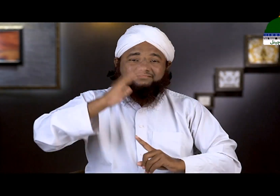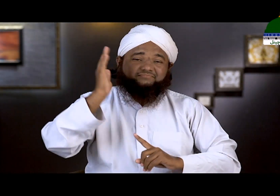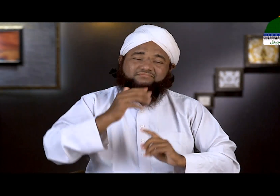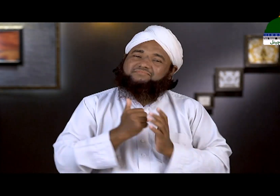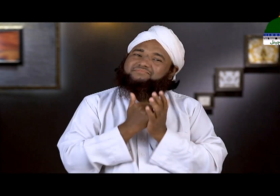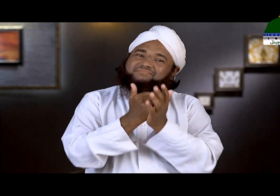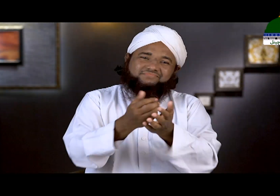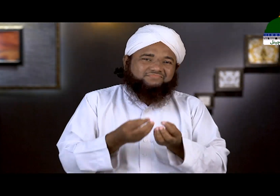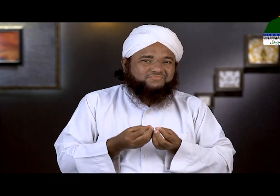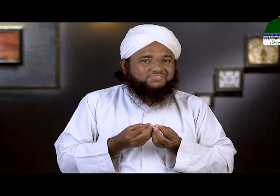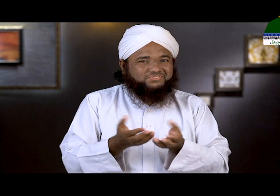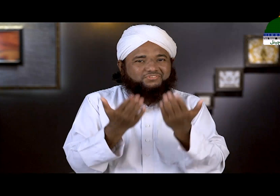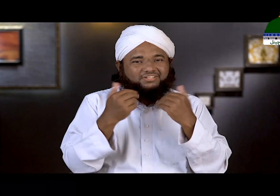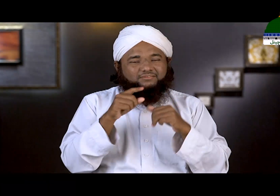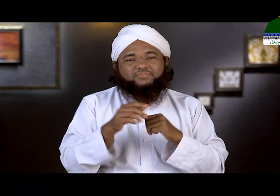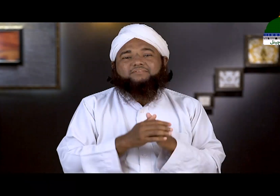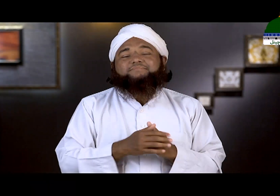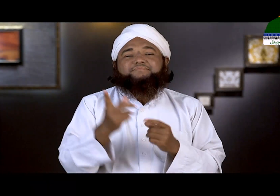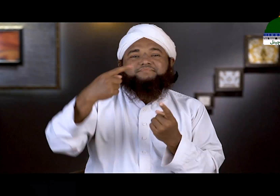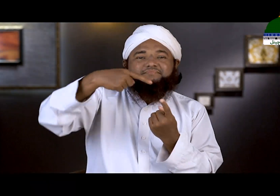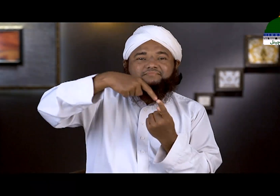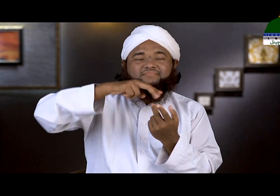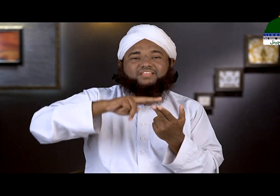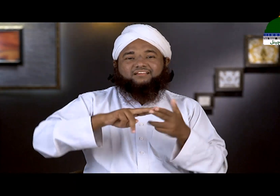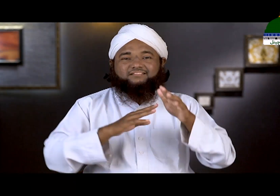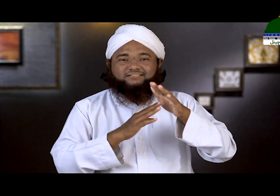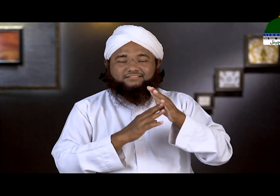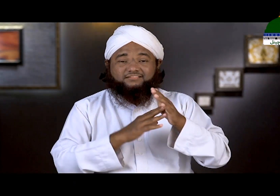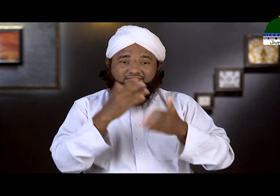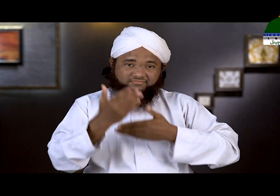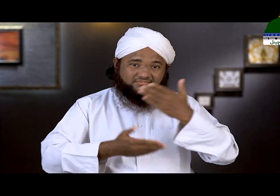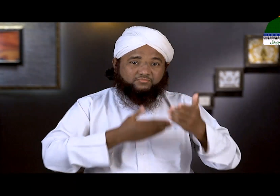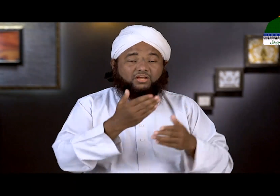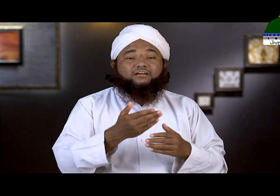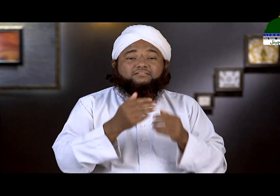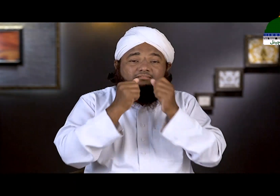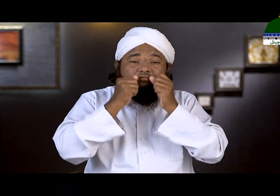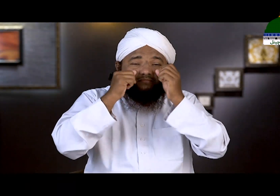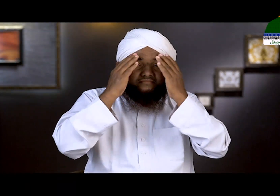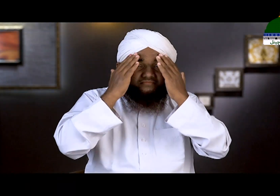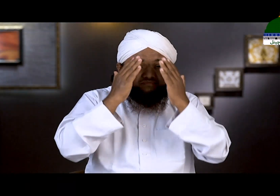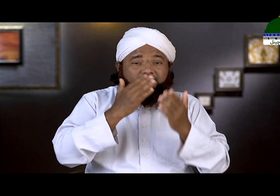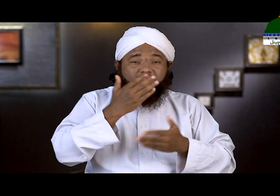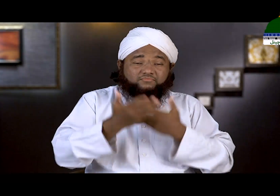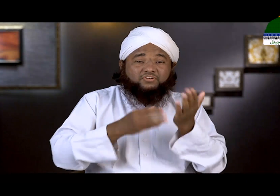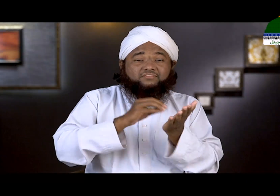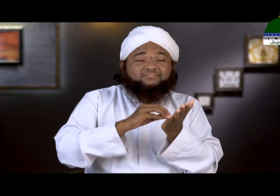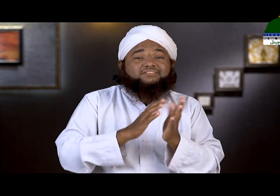اور حاجتیں پوری ہوتی ہیں۔ علامہ یوسف بن اسماعیل نبہانی رحمت اللہ علیہ فرماتے ہیں درود پاک کا بڑا فائدہ یہ ہے کہ اس